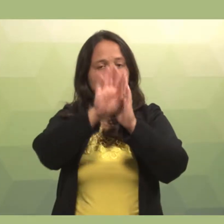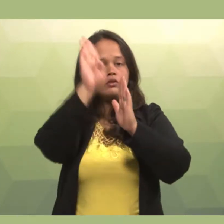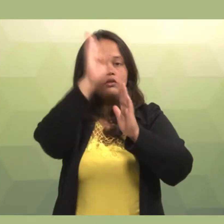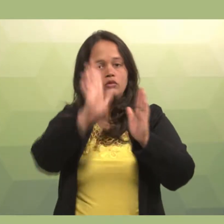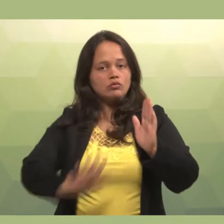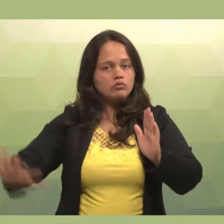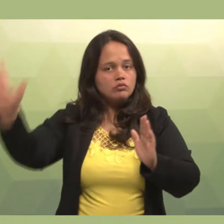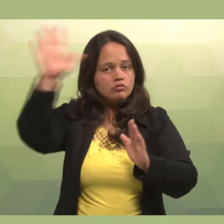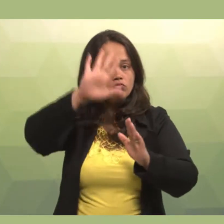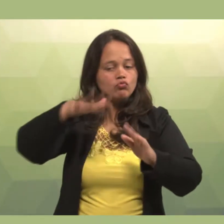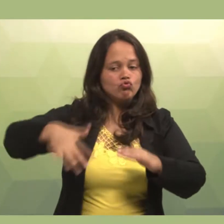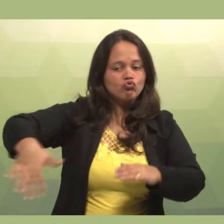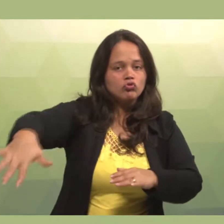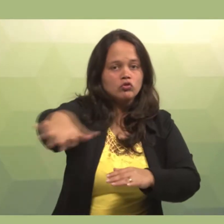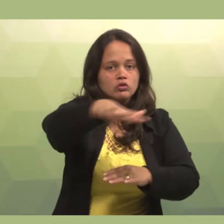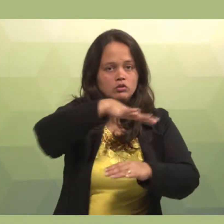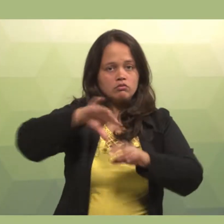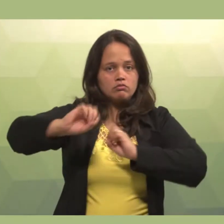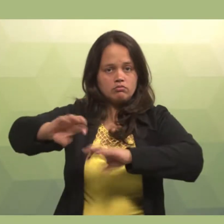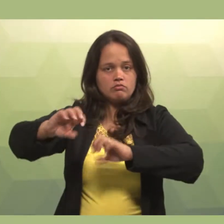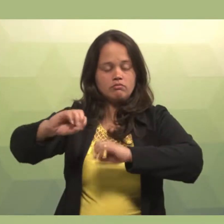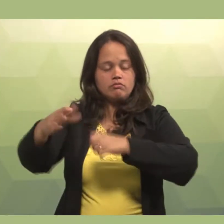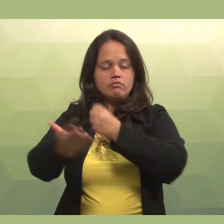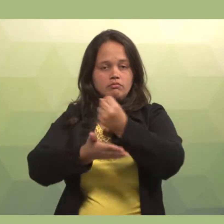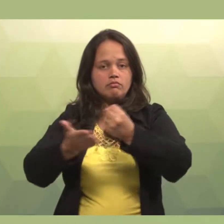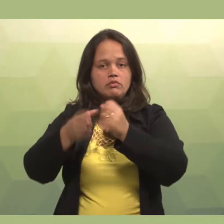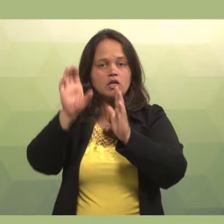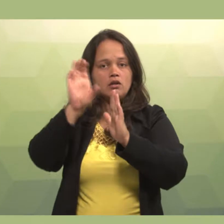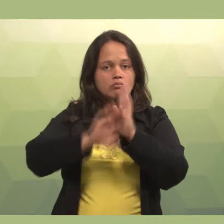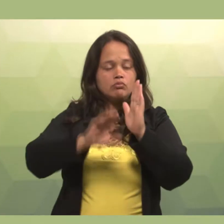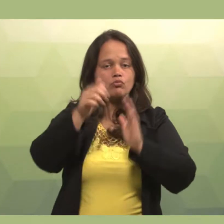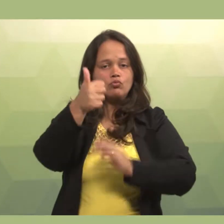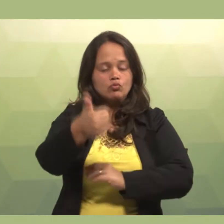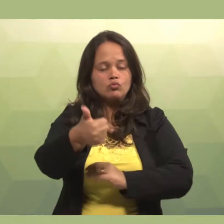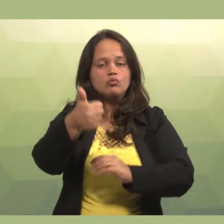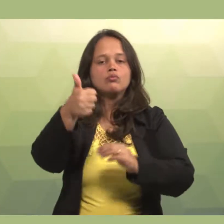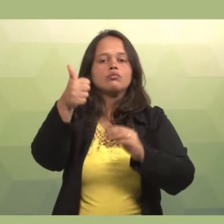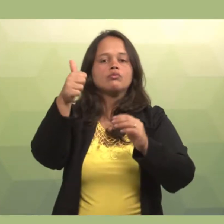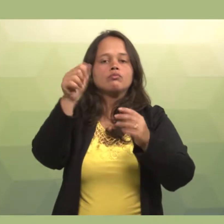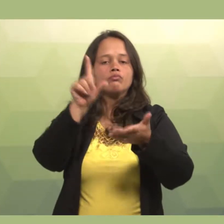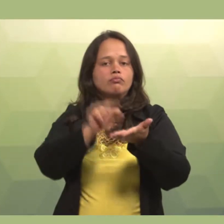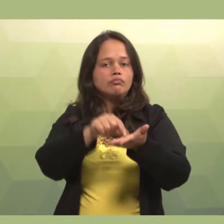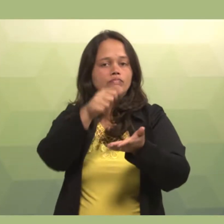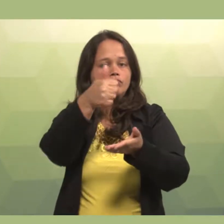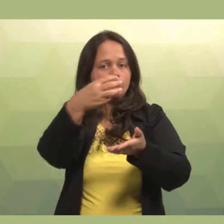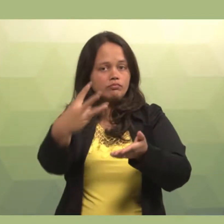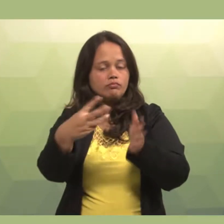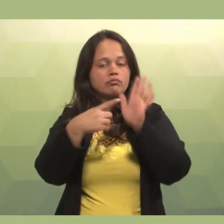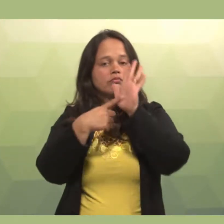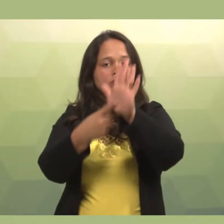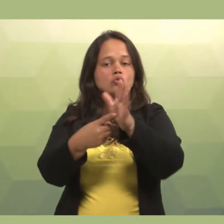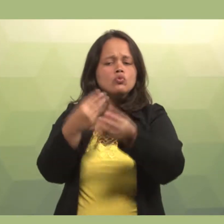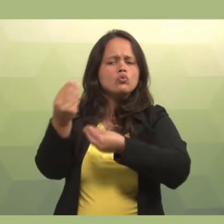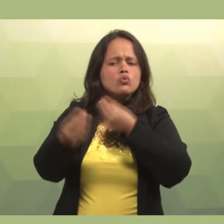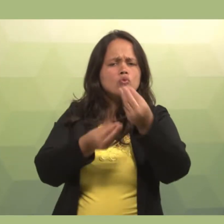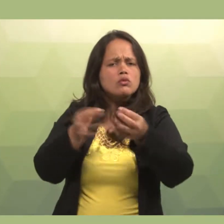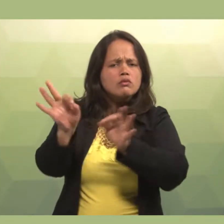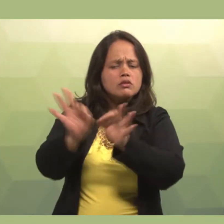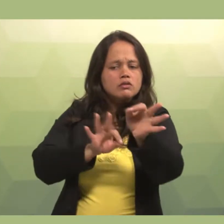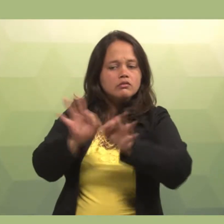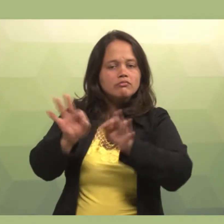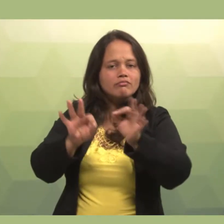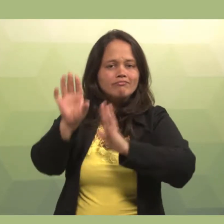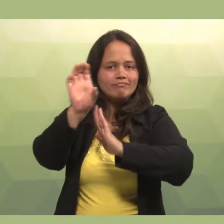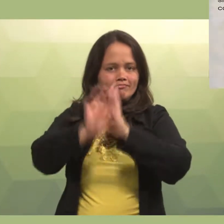gerais para a educação básica, no capítulo 1, no seu artigo 13, estabelece as formas para a